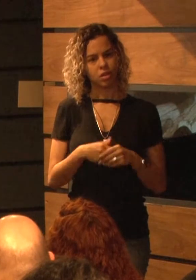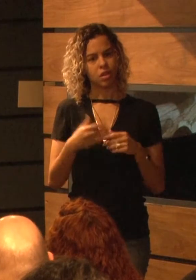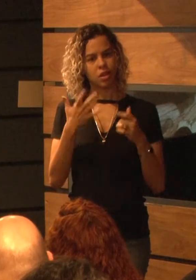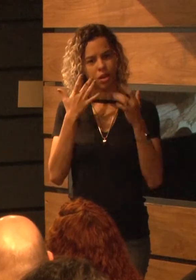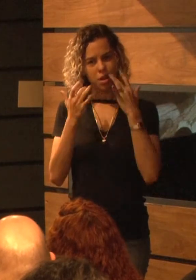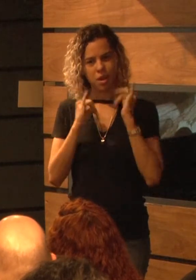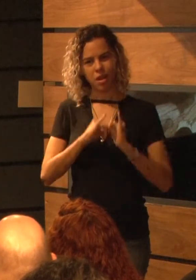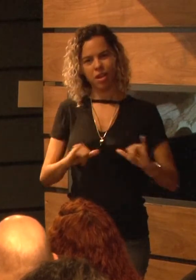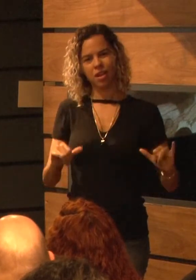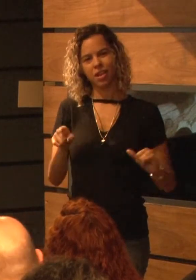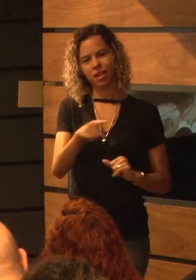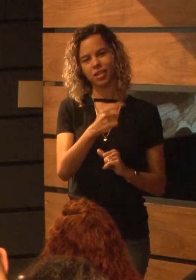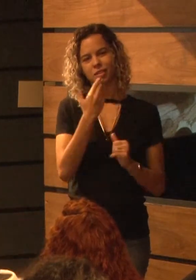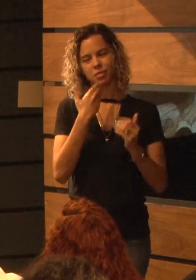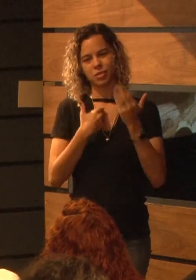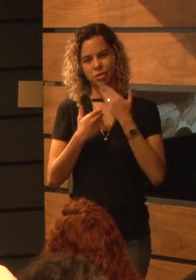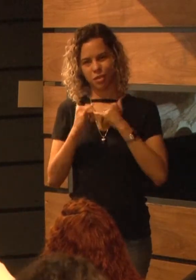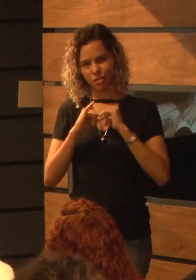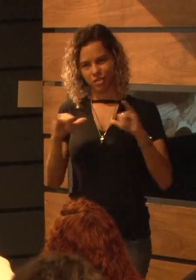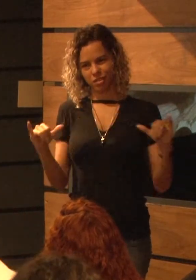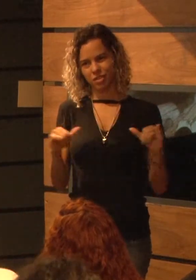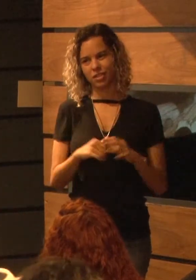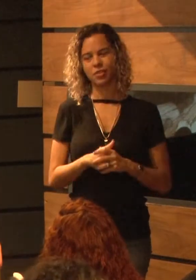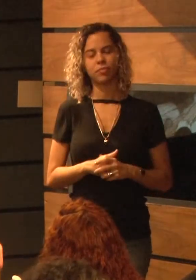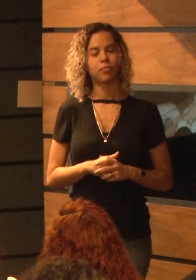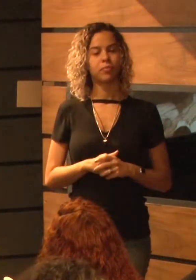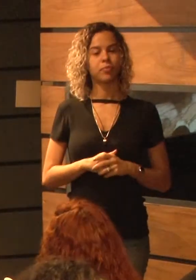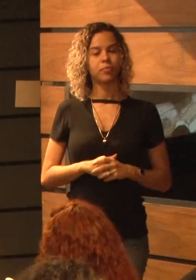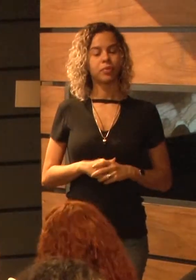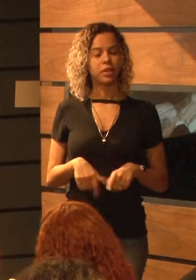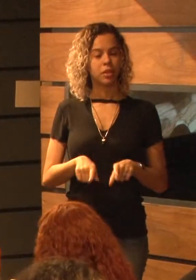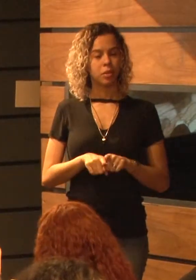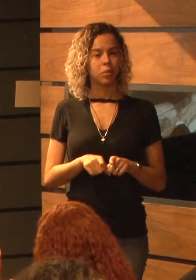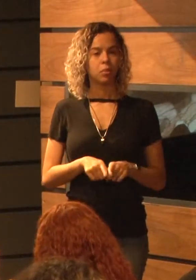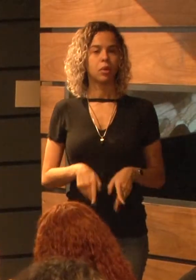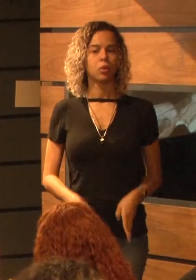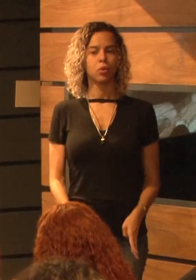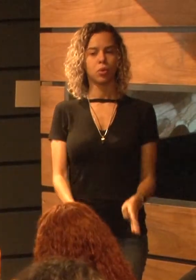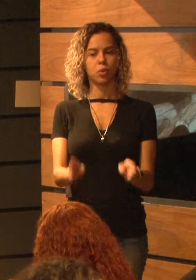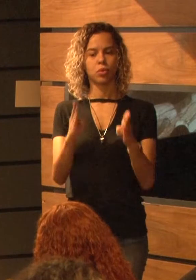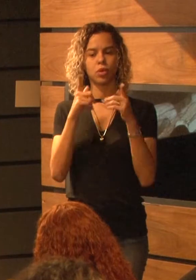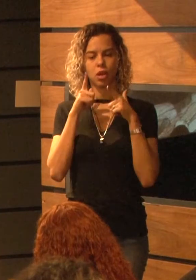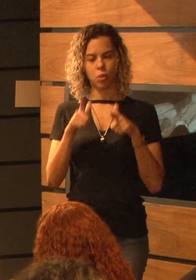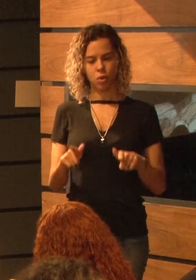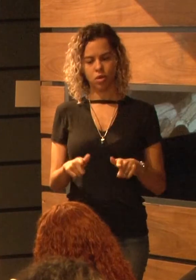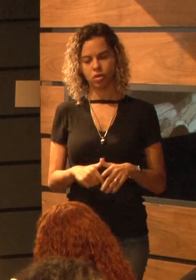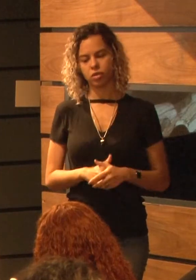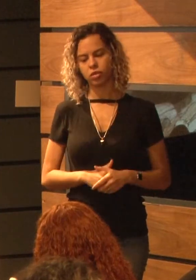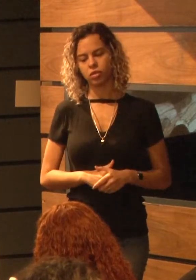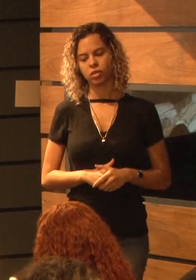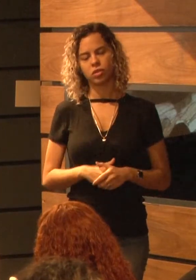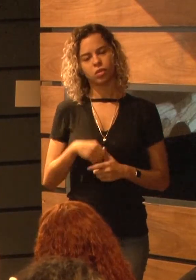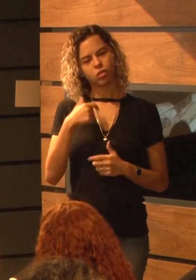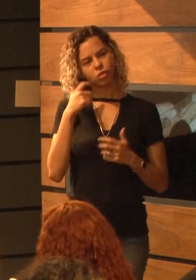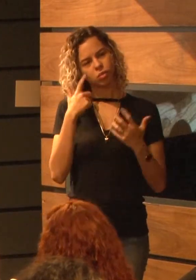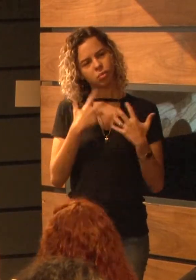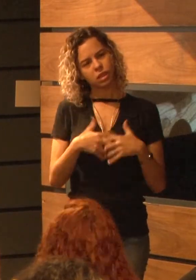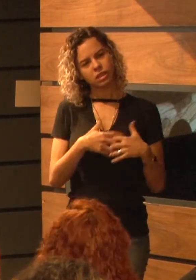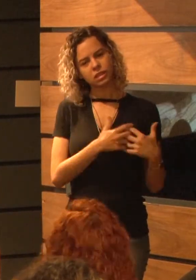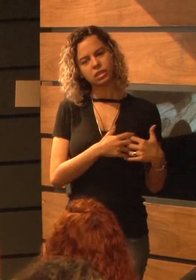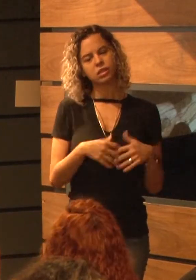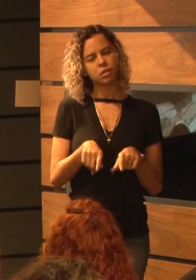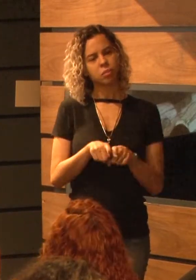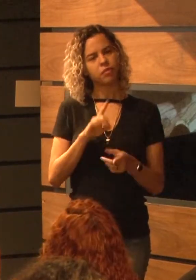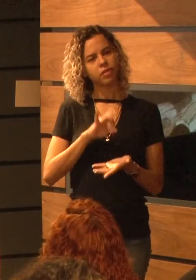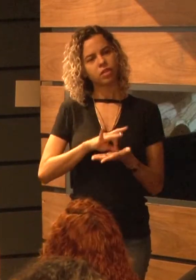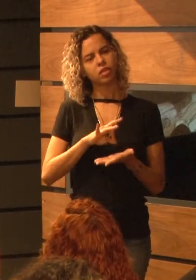Calma, isso é no final, já vou falar. É que eu estou em cartaz, estão me avisando para falar. Aí eu vou desenvolver esse corredor linguagem E vou pensando, na verdade, um